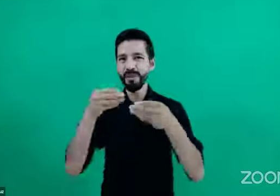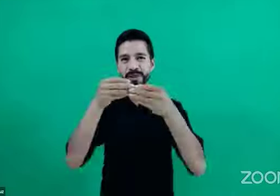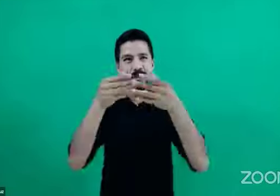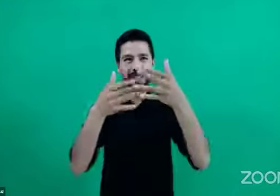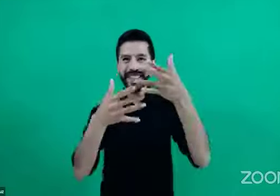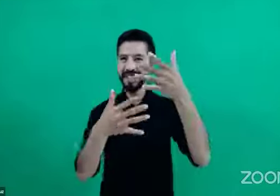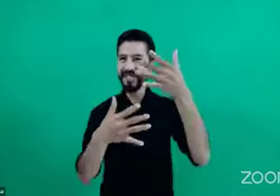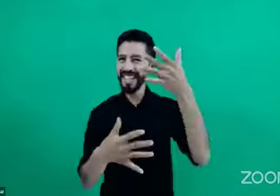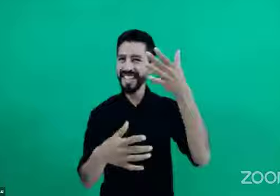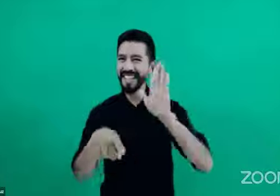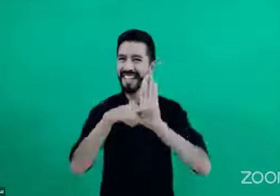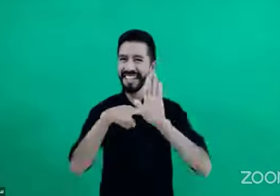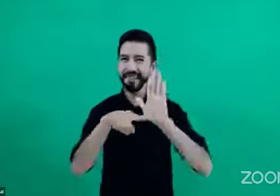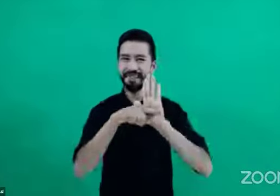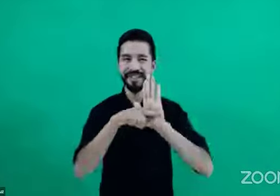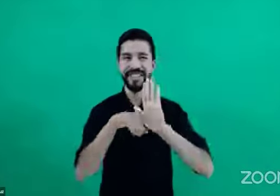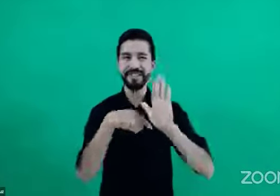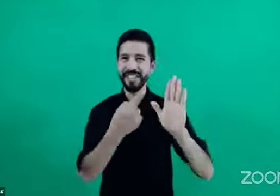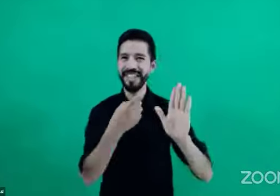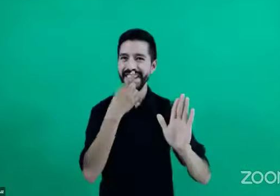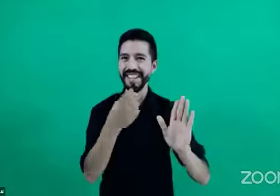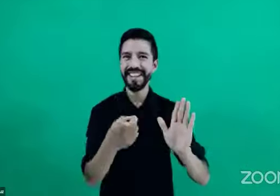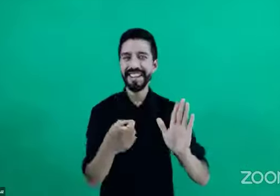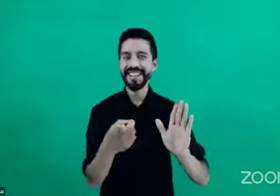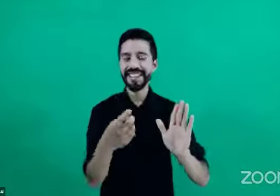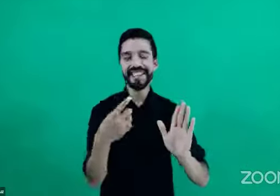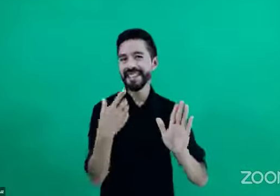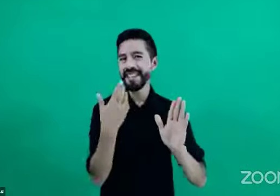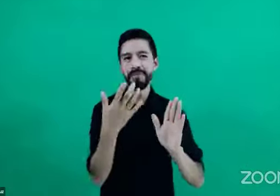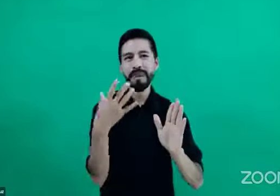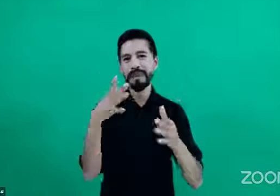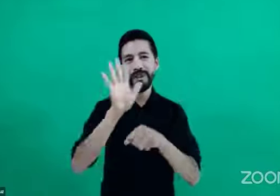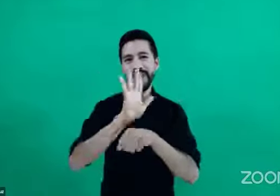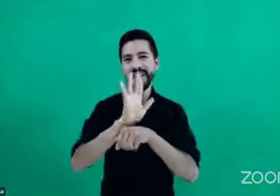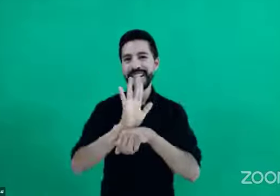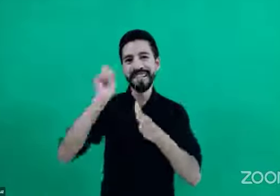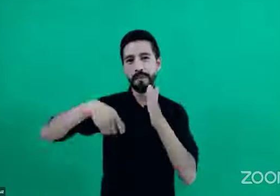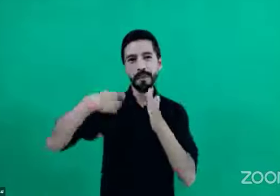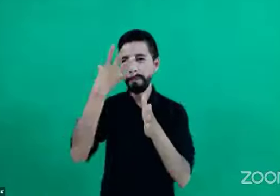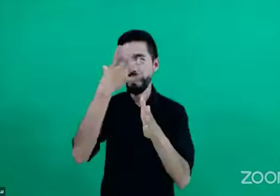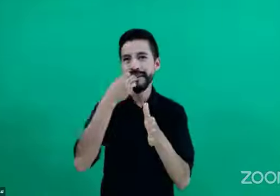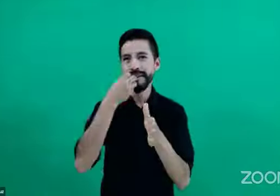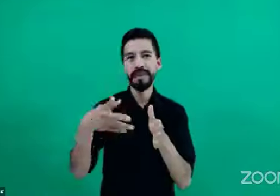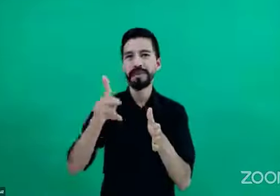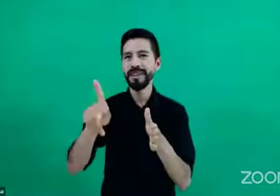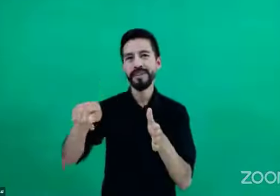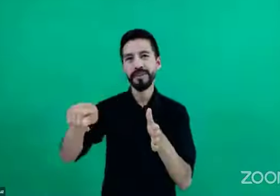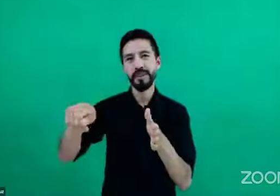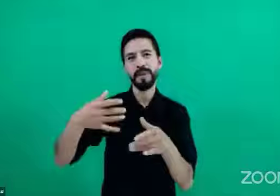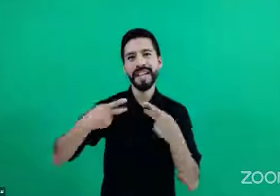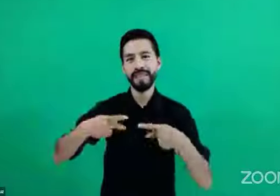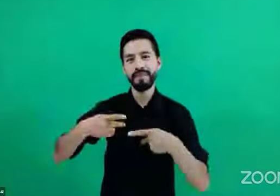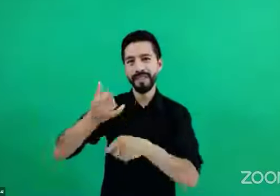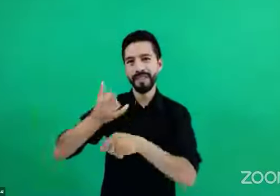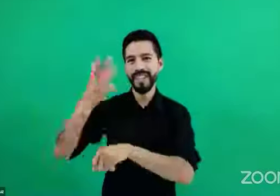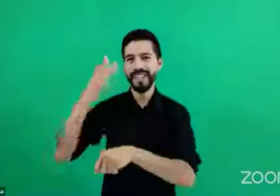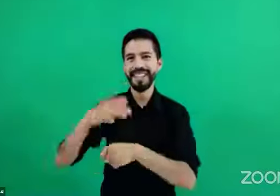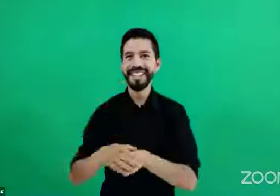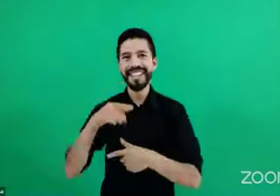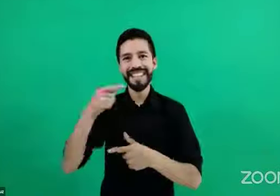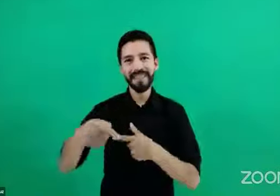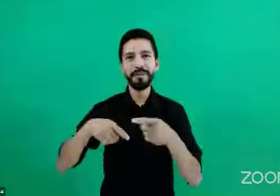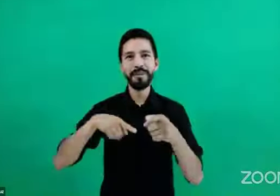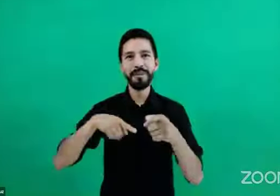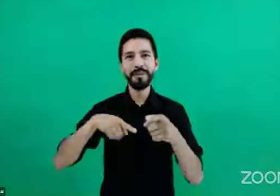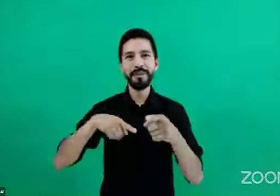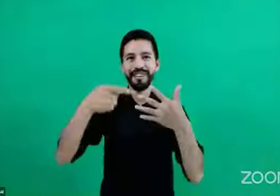y muchos comentarios así negativos en los que decían, esa película está muy padre, pero estorba a esa persona.